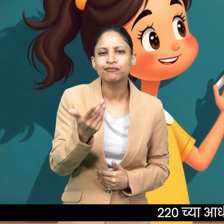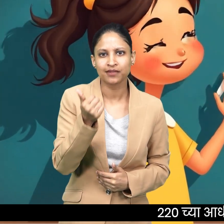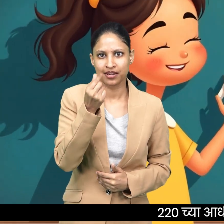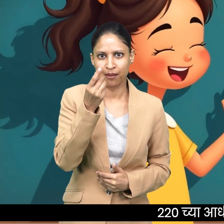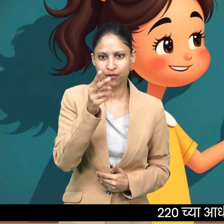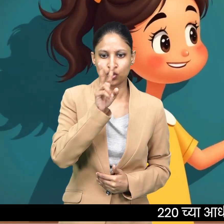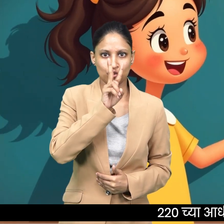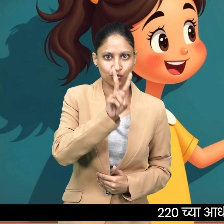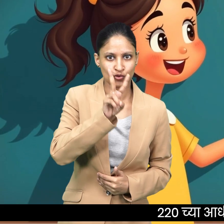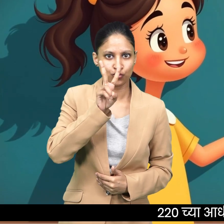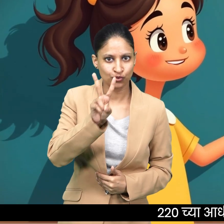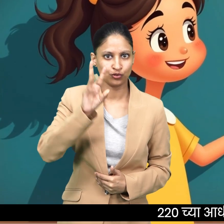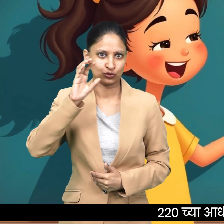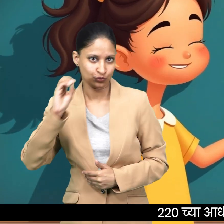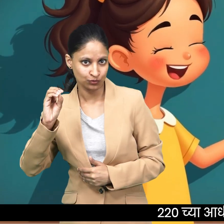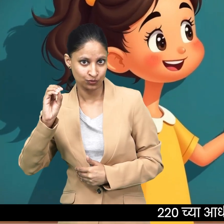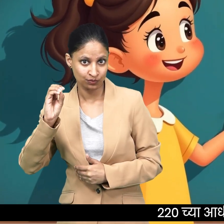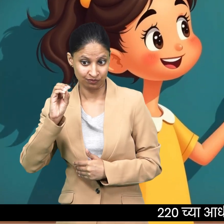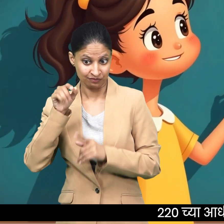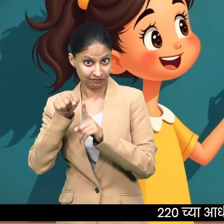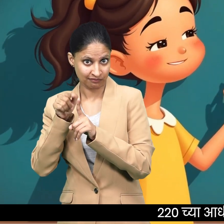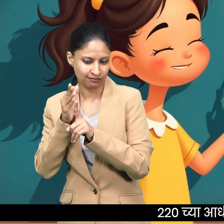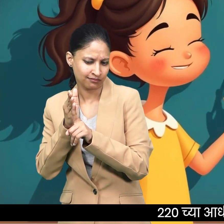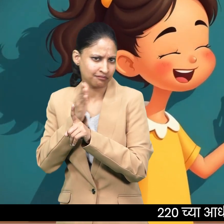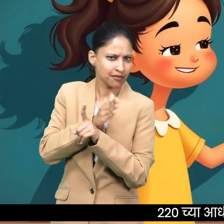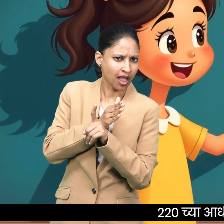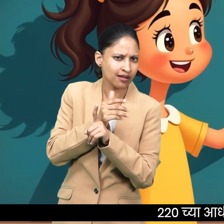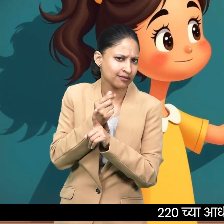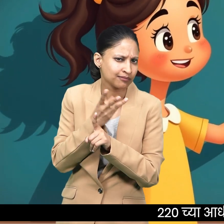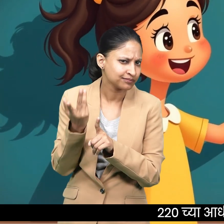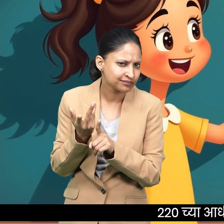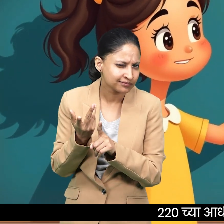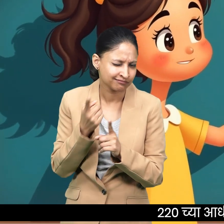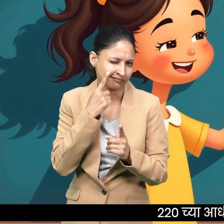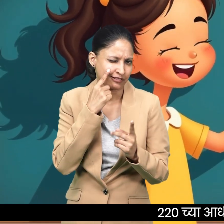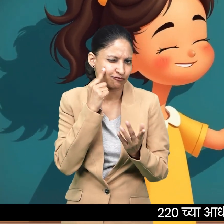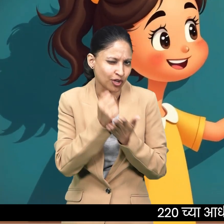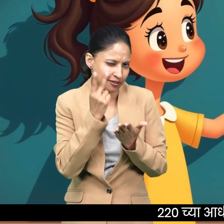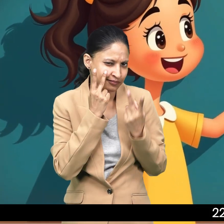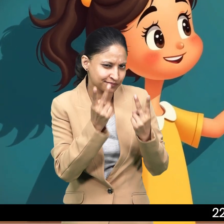220 च्या आधी काय येते ते शोधूया.